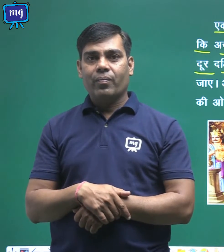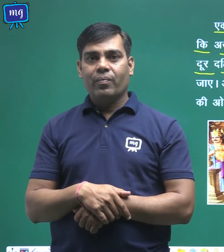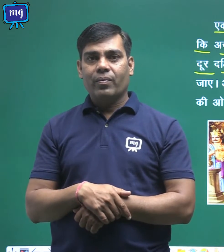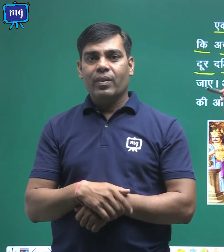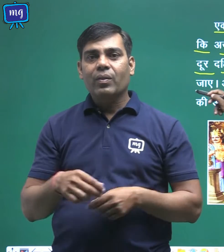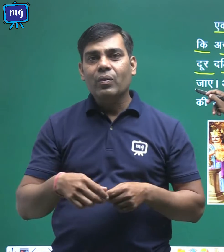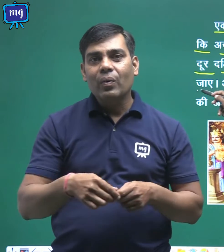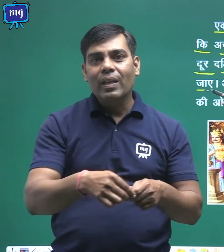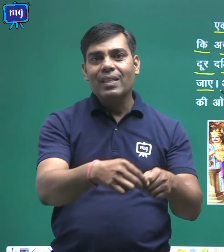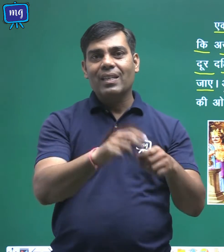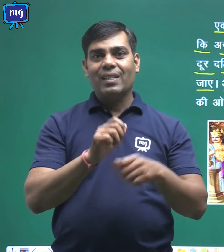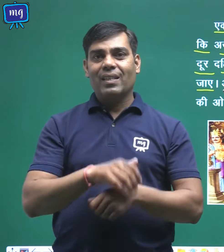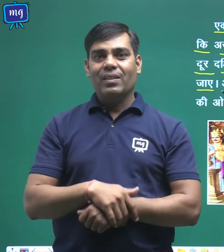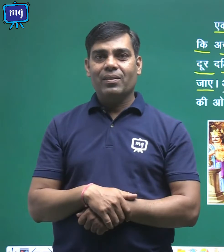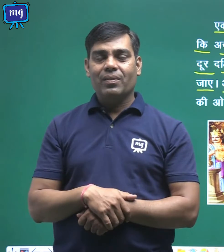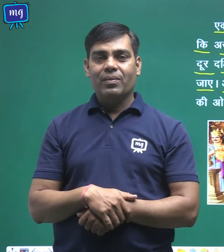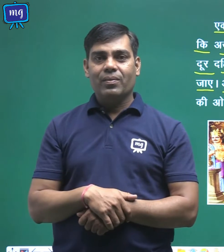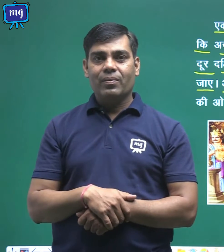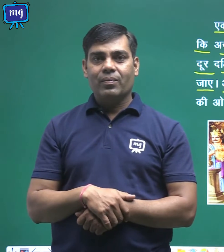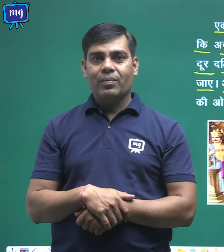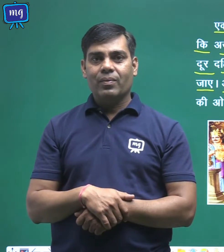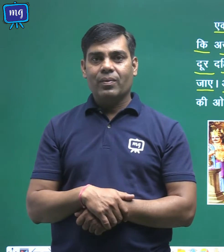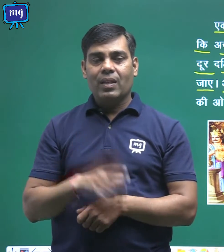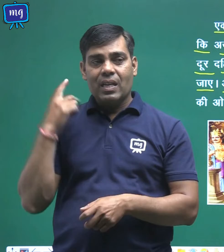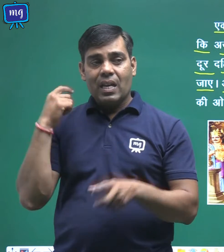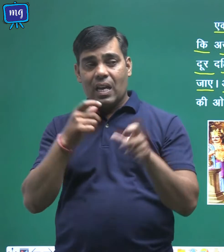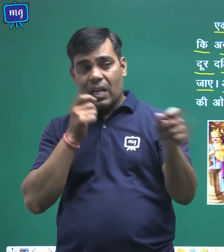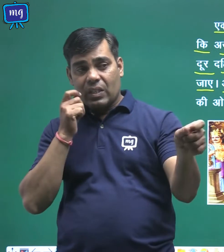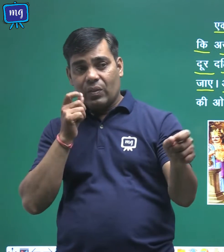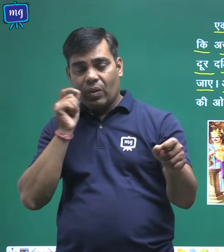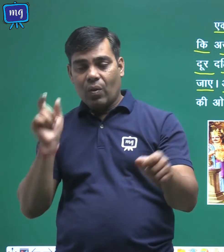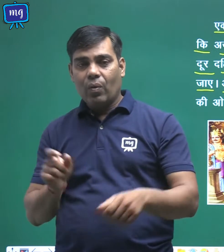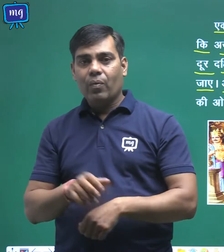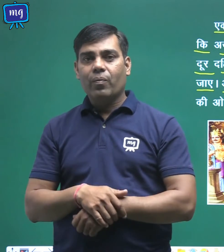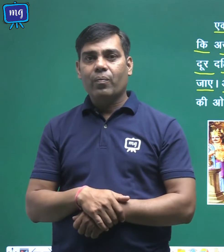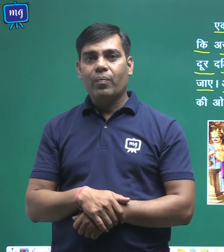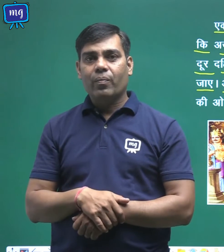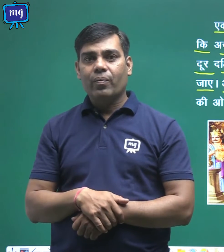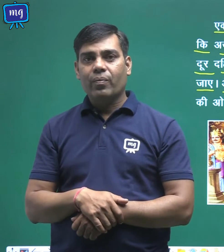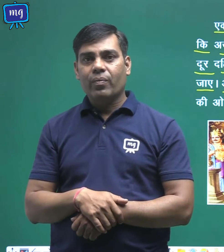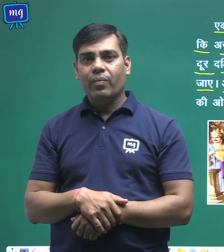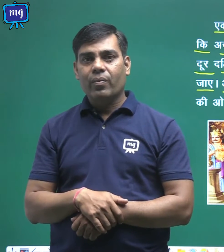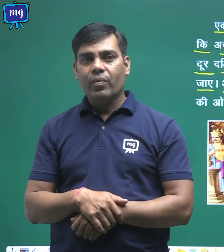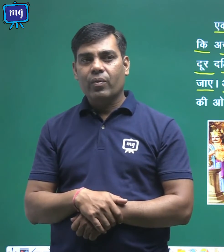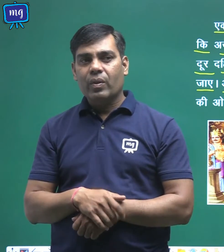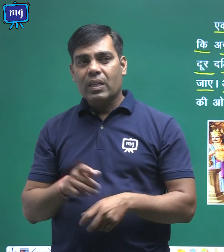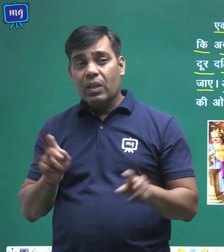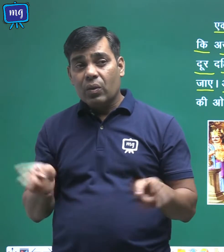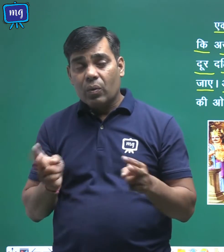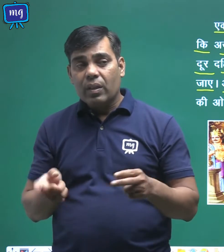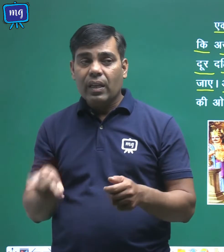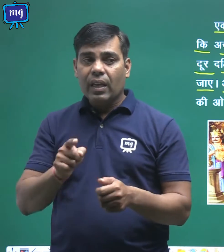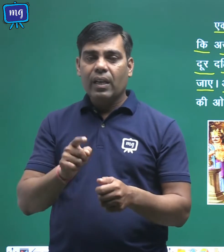ले जाया जाए। अर्जुन को युद्ध के लिए